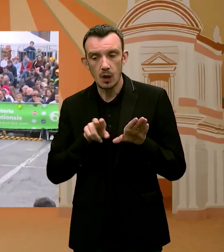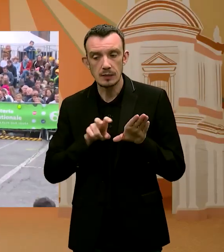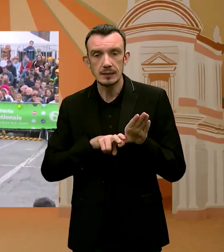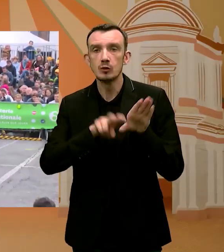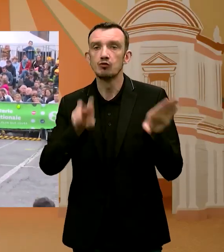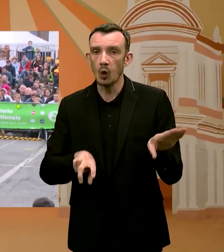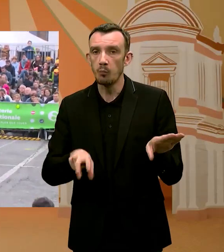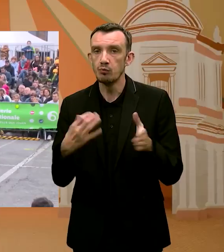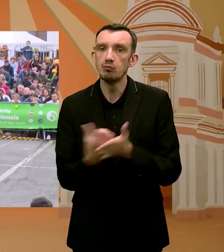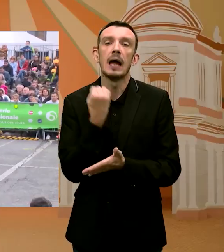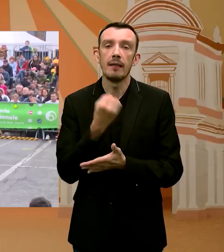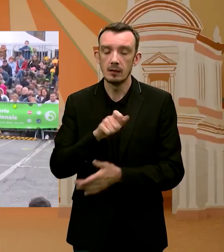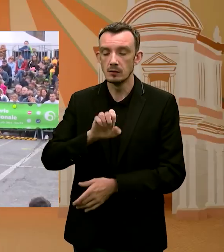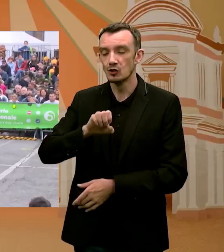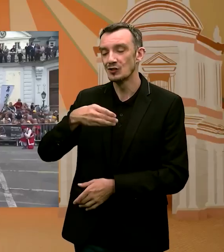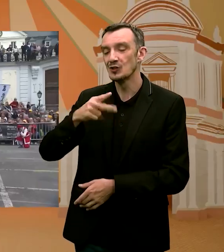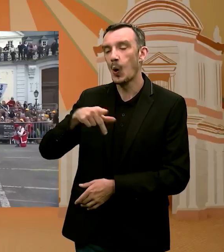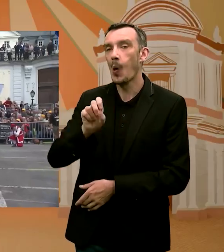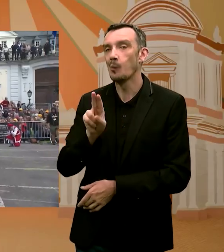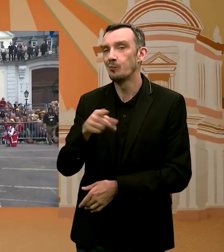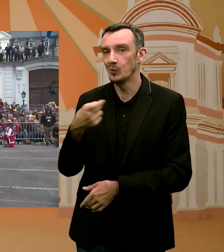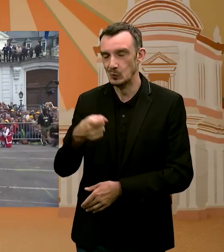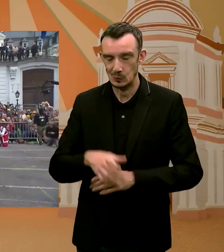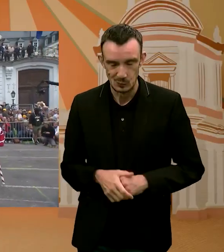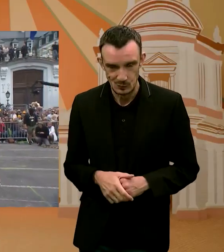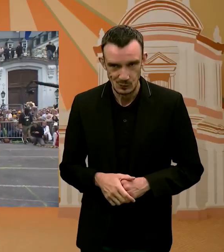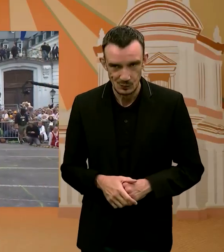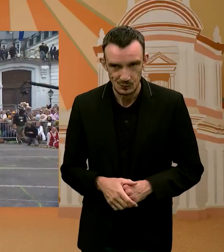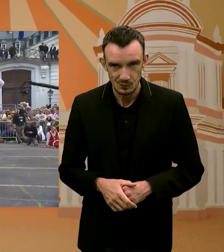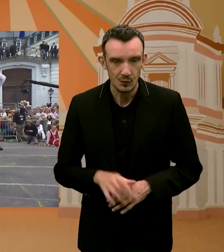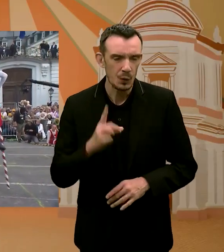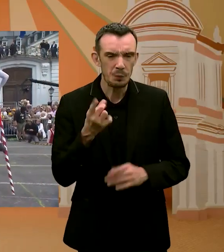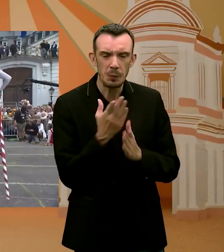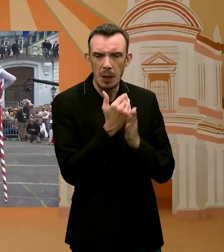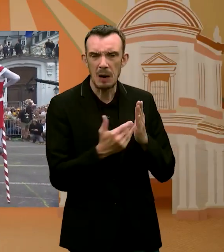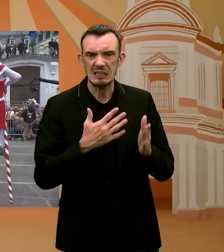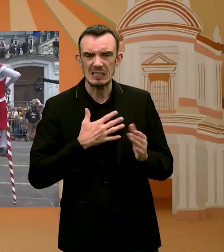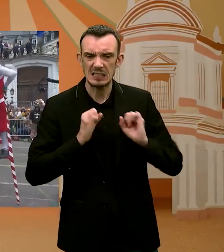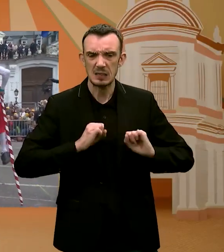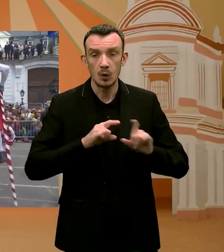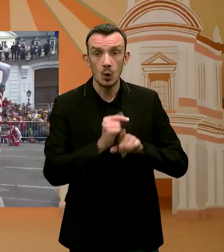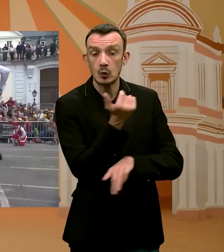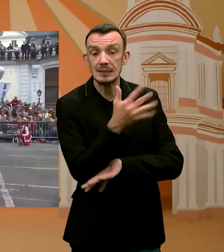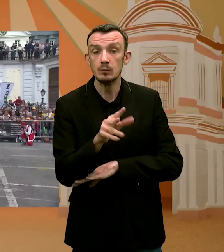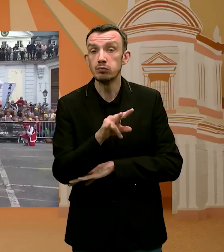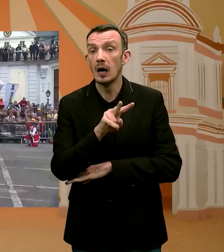ils y allaient. Mais c'est Temple qui a gagné. Et on a des premières participations. Je pense que Bois de Villers, c'était la première fois qu'ils venaient participer. Oui, beaucoup